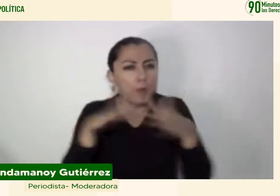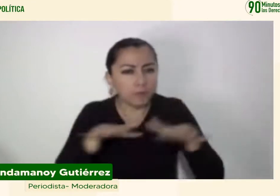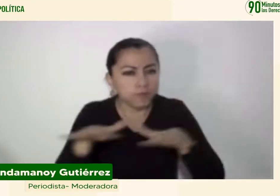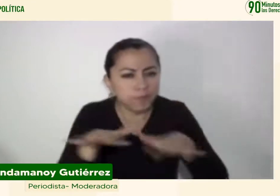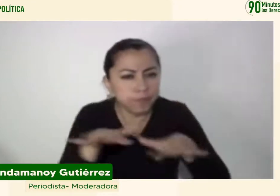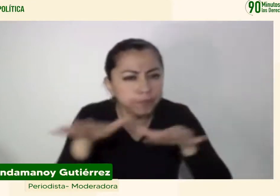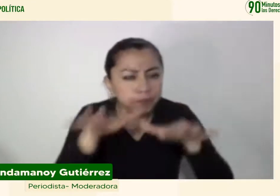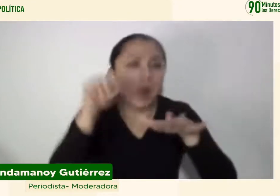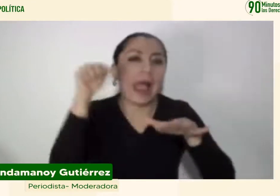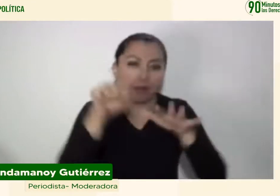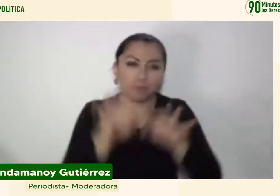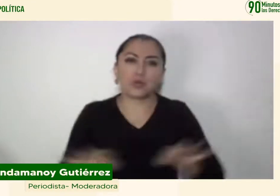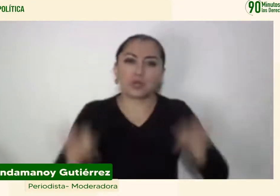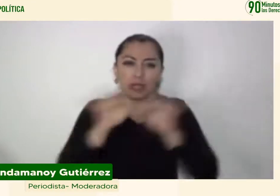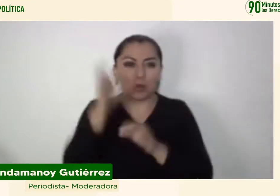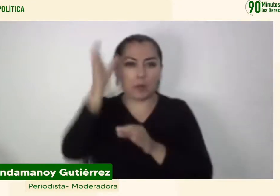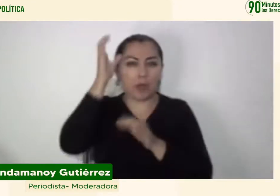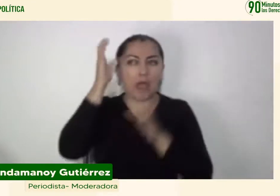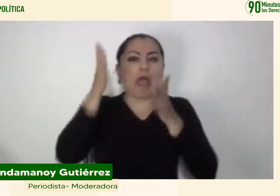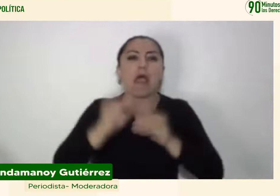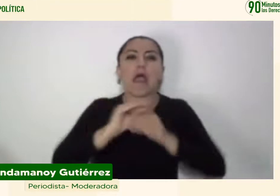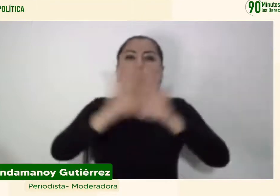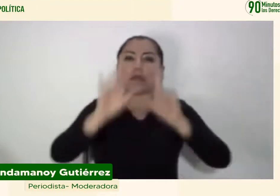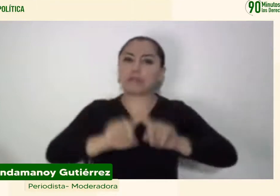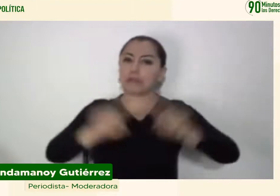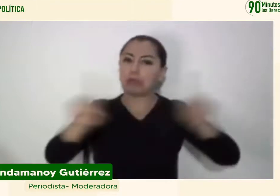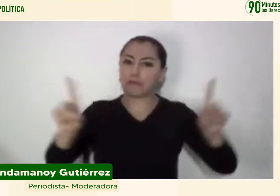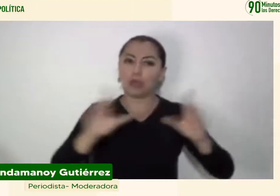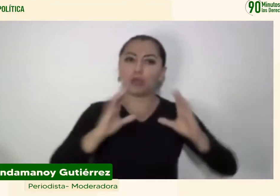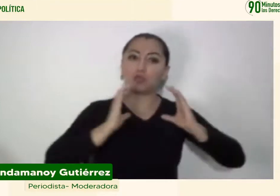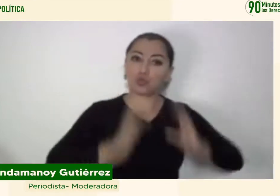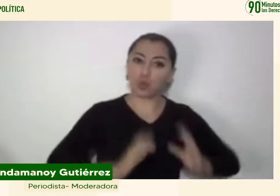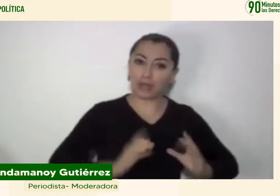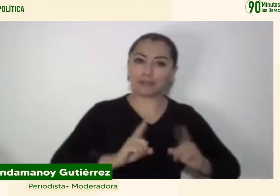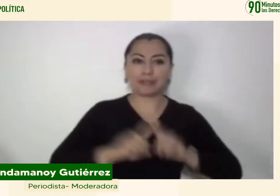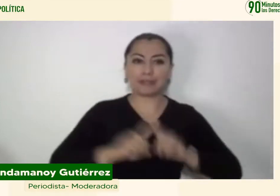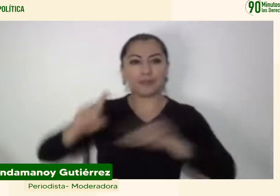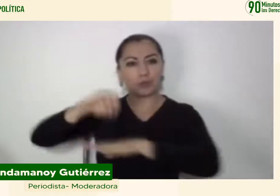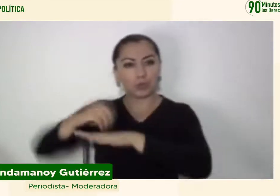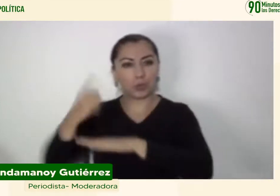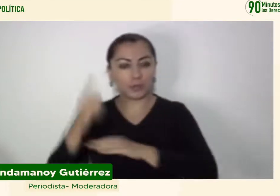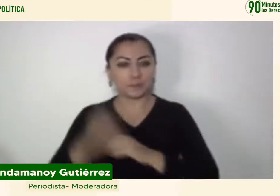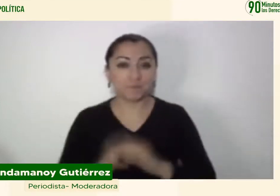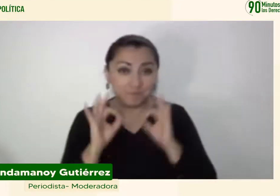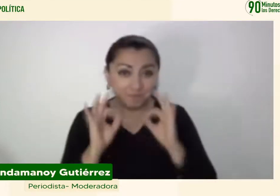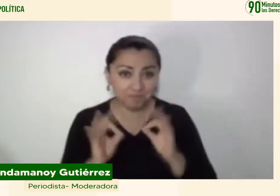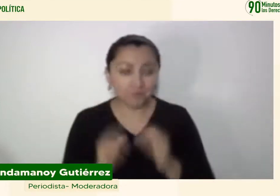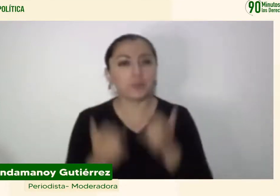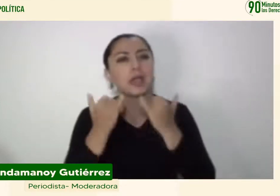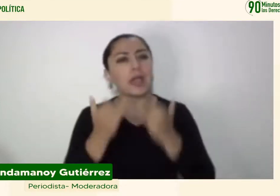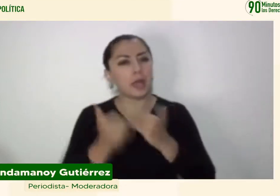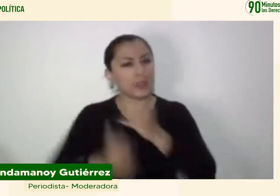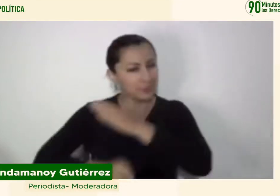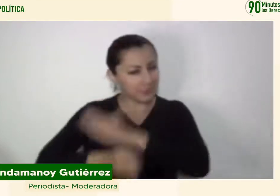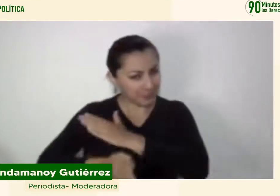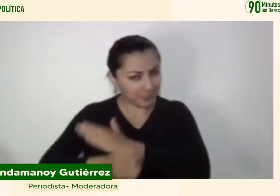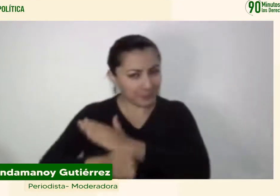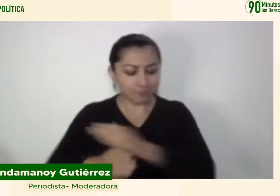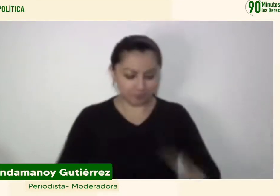cómo podemos desde ella generar movimientos incidencia es importante dar claridad frente al concepto de ciudadano y